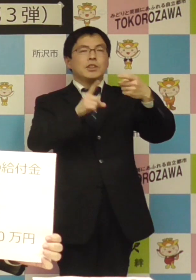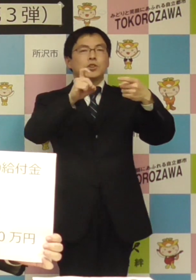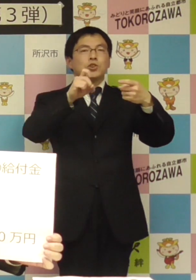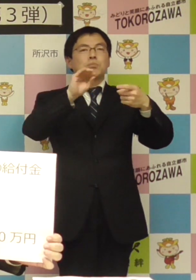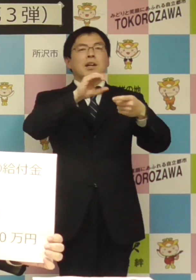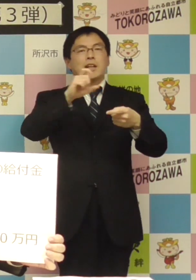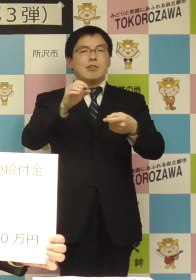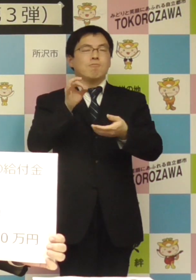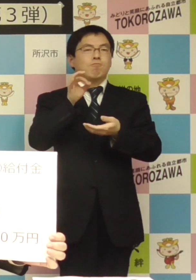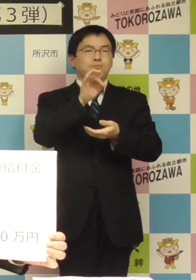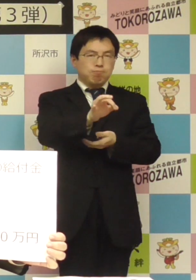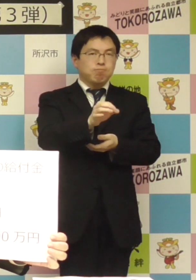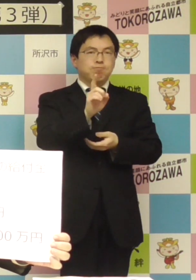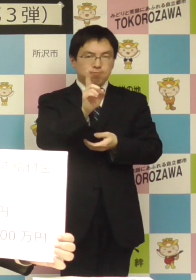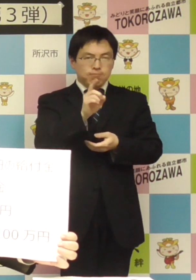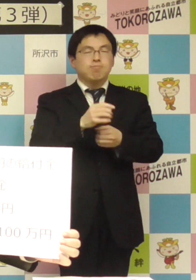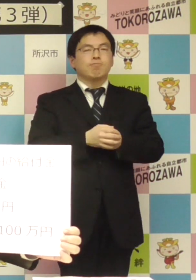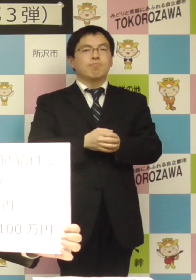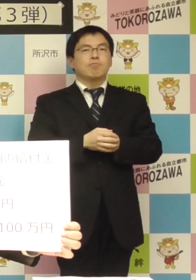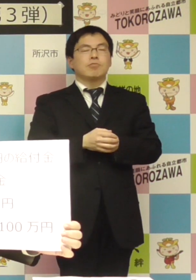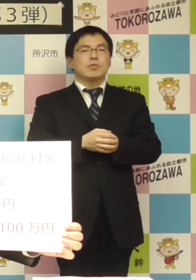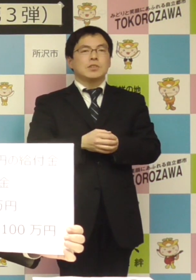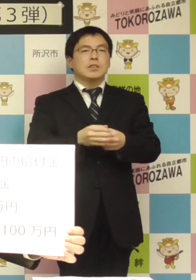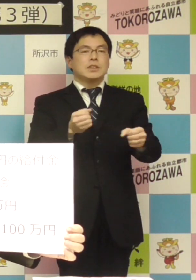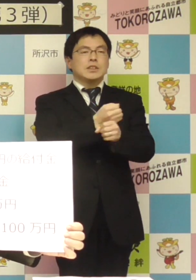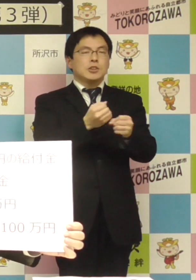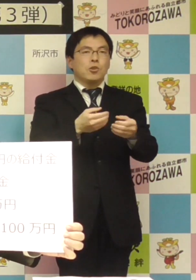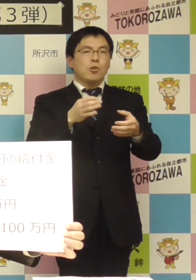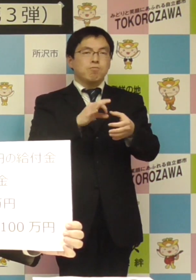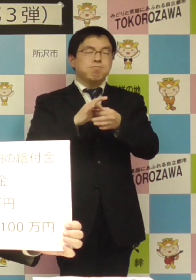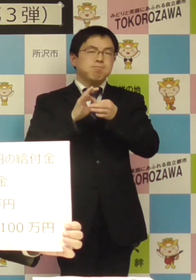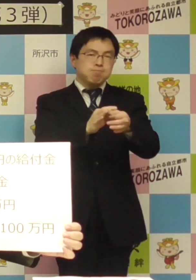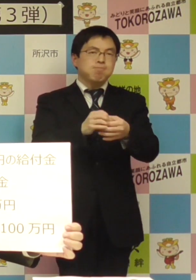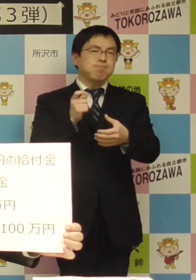付金について、持続化給付金、